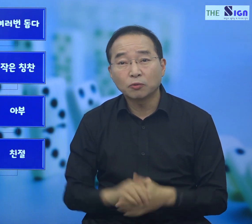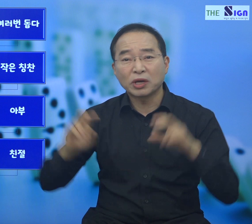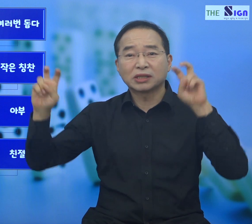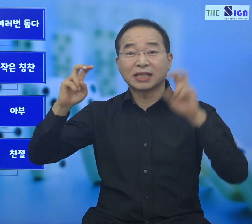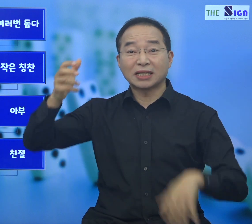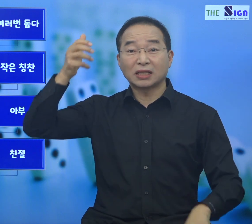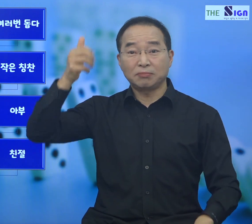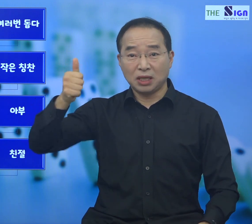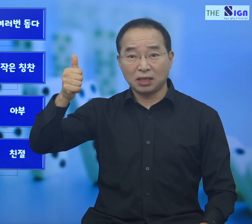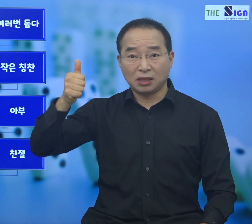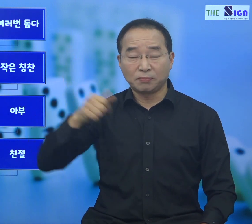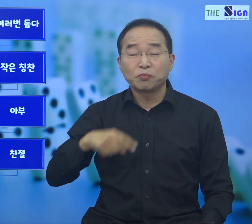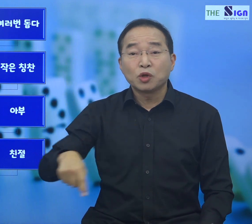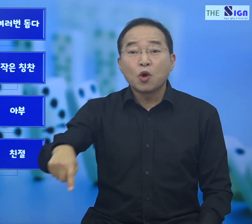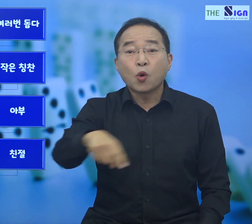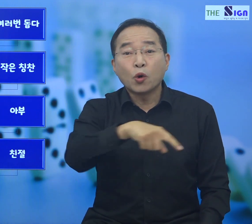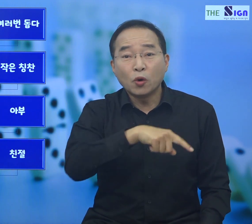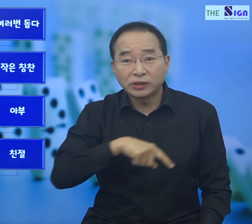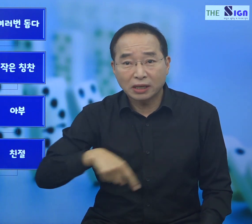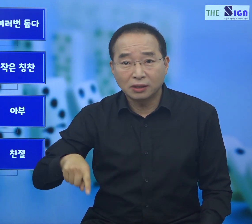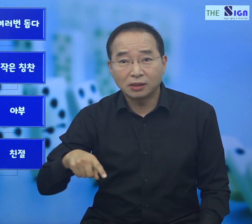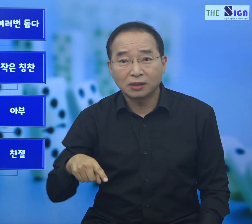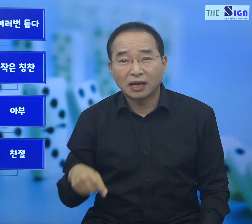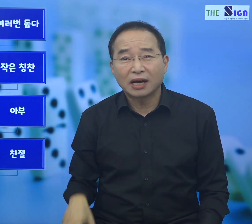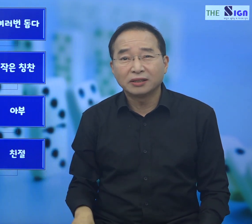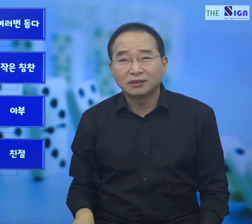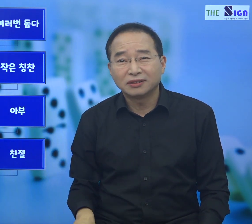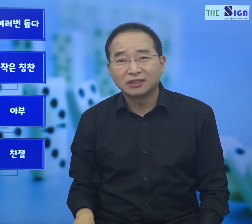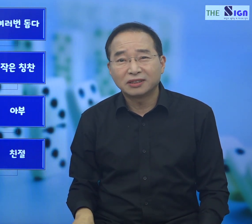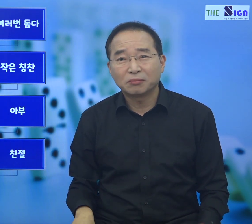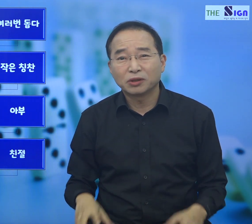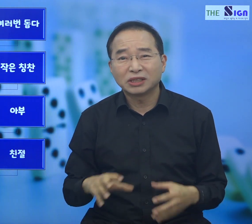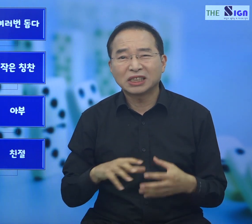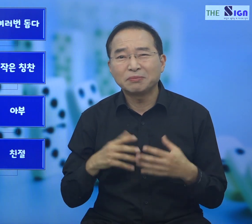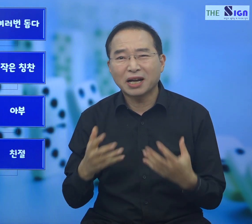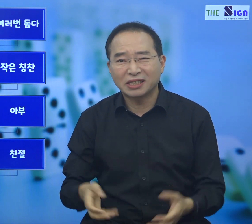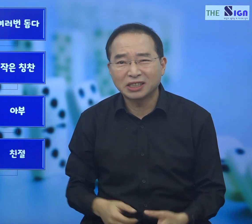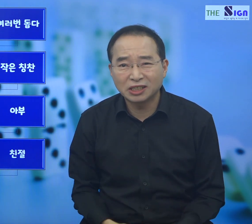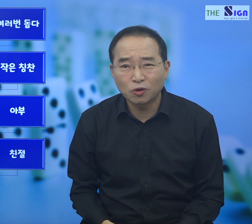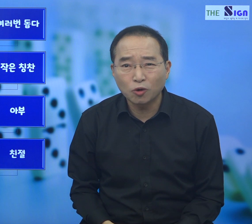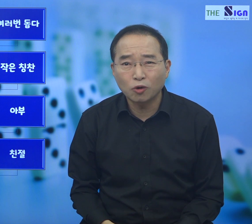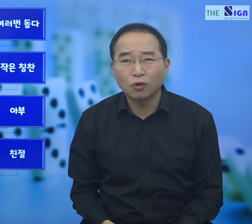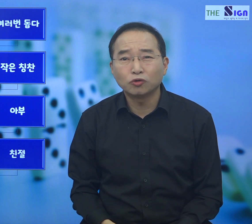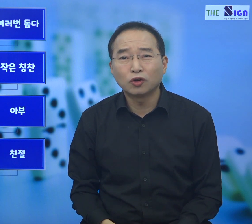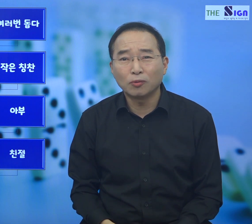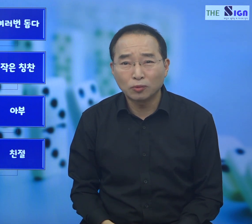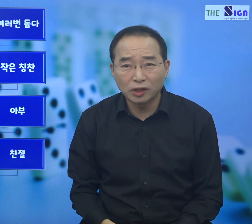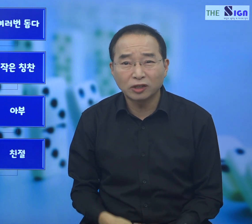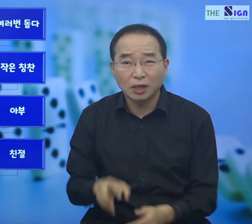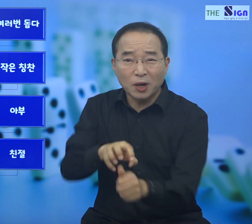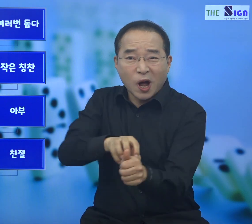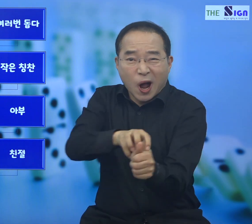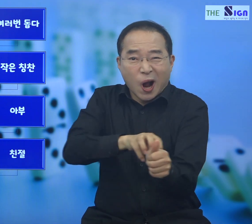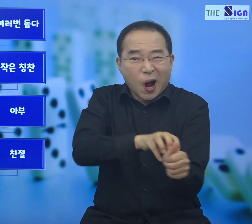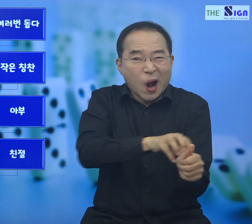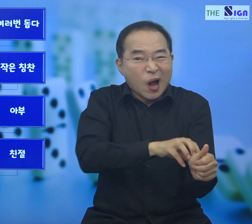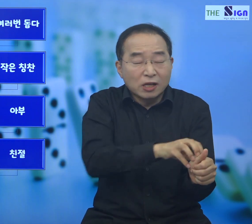회사 사장님이 고용자를 약간 이제 뭐 심하게 시키고 울고 먹고 뭐 이런다면 이런 거